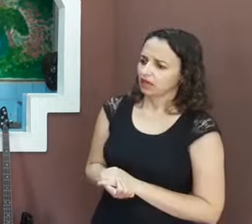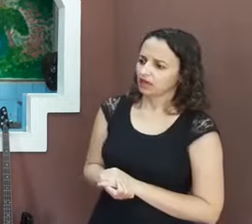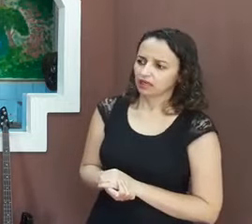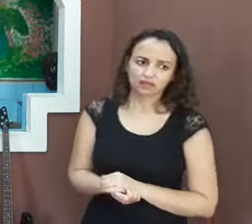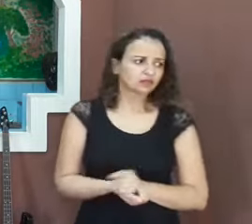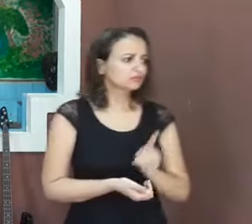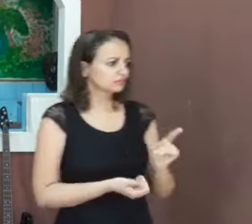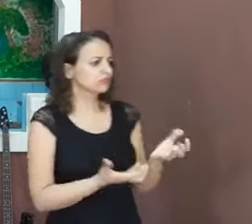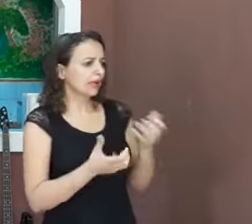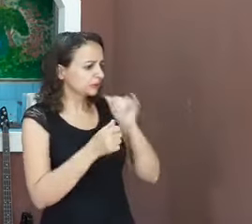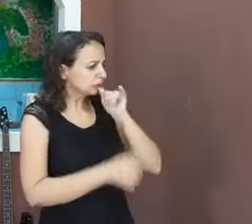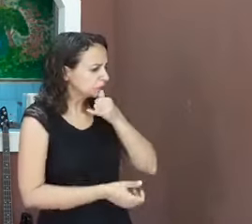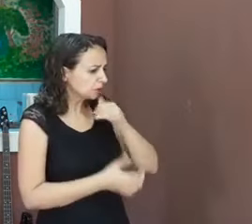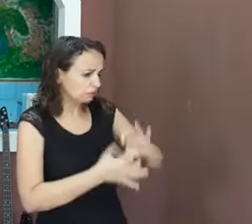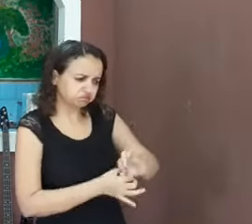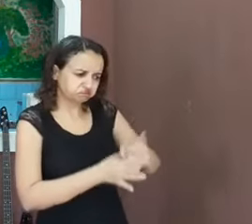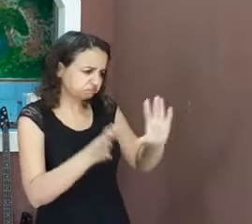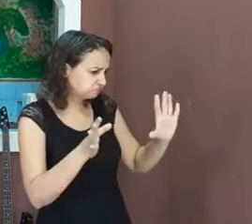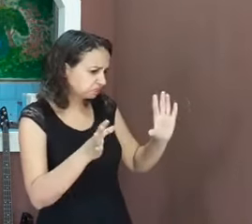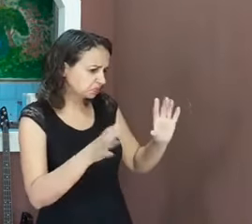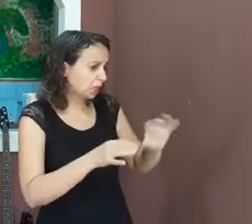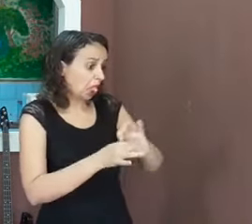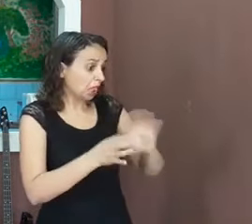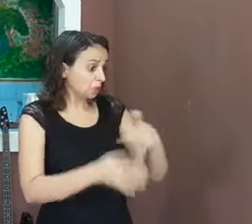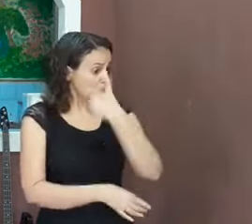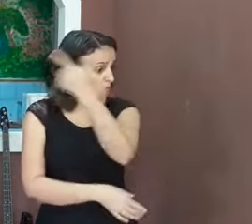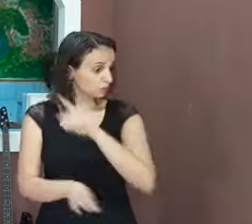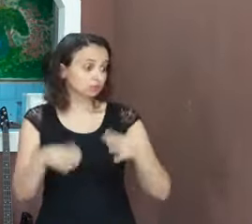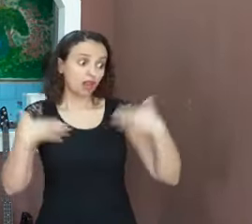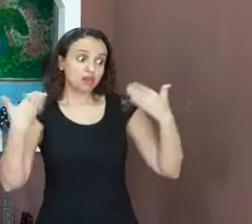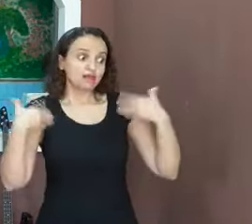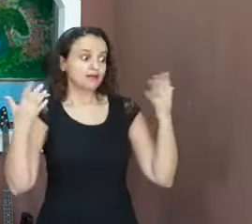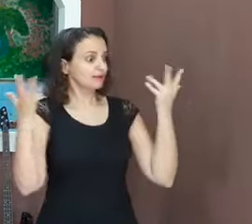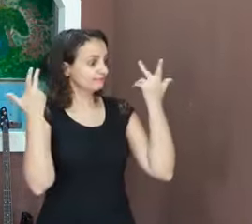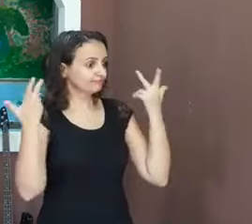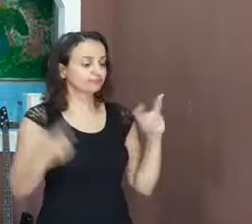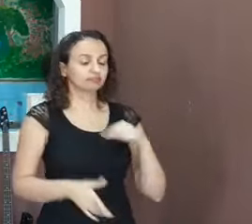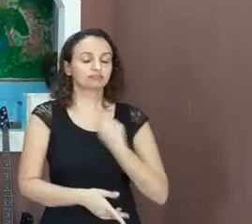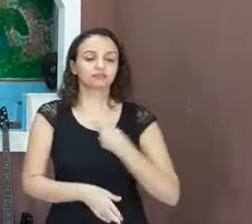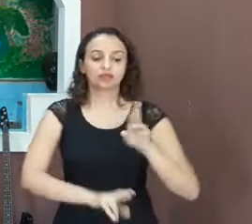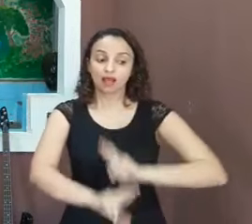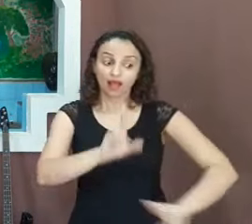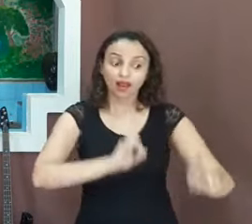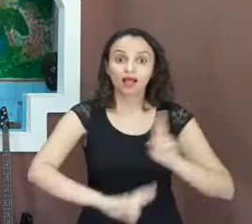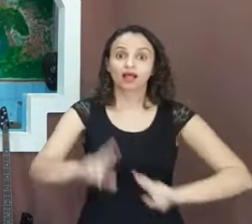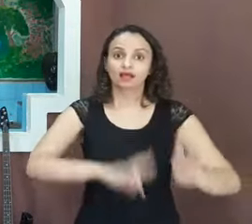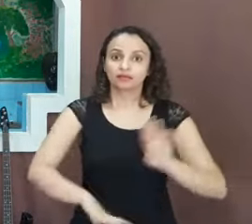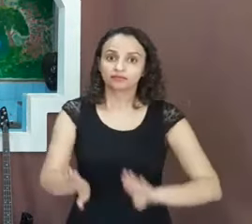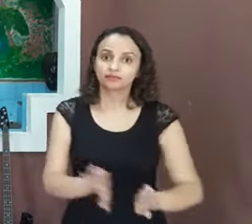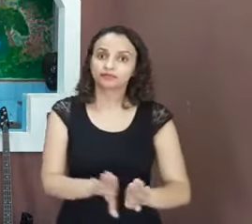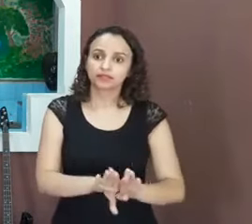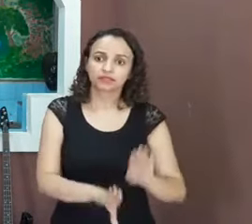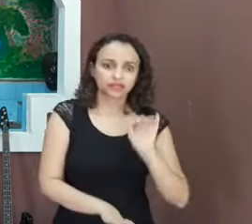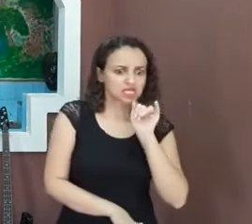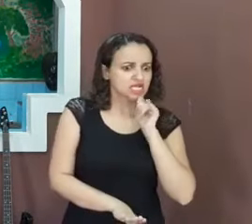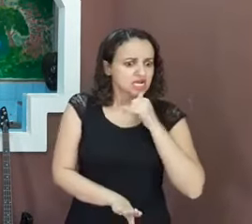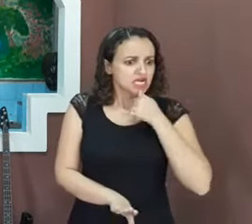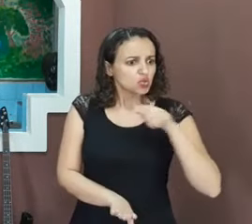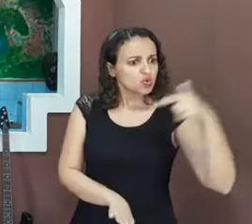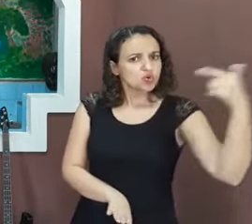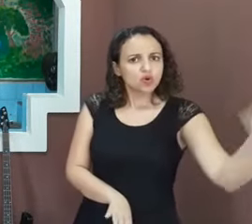caramba. Não é? Nós precisamos nos relacionar, aprender a se relacionar. E com a tristeza do